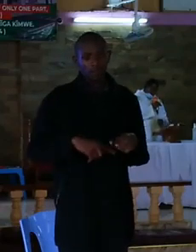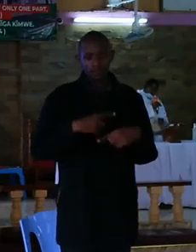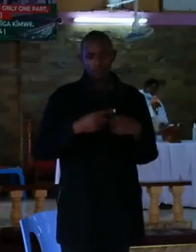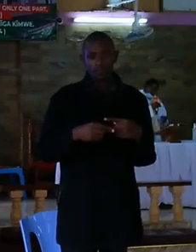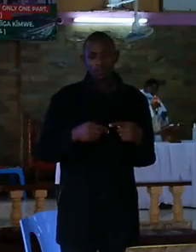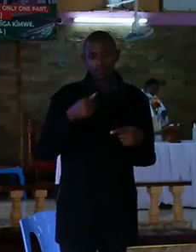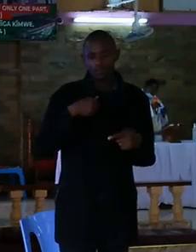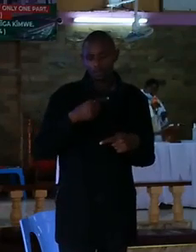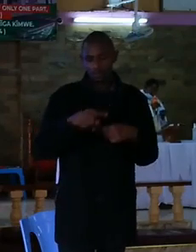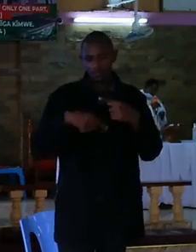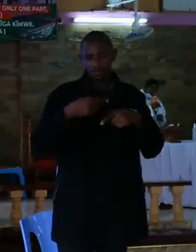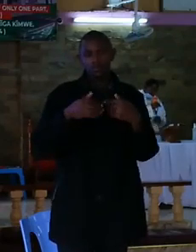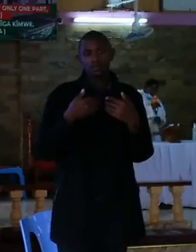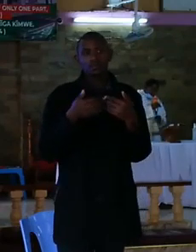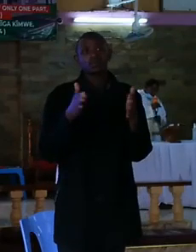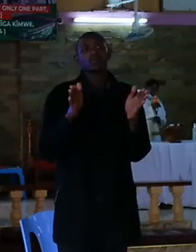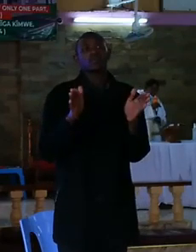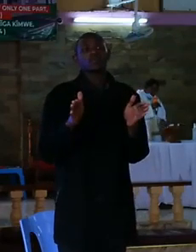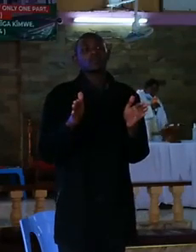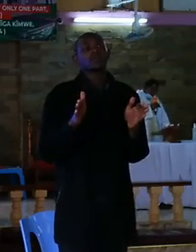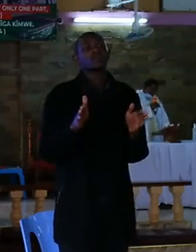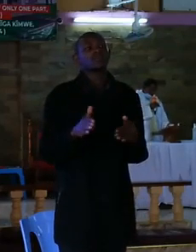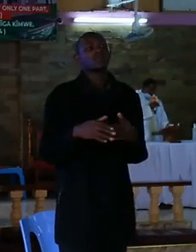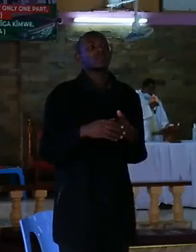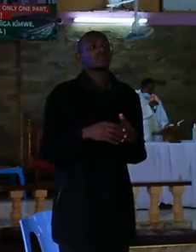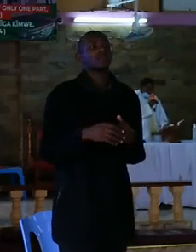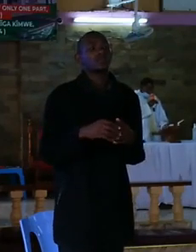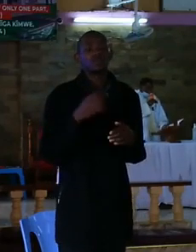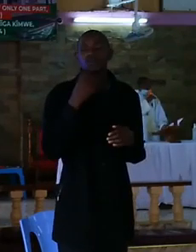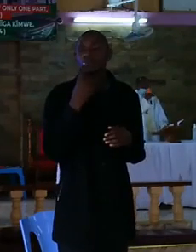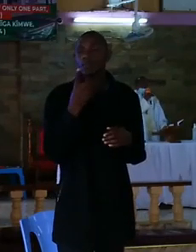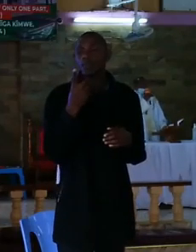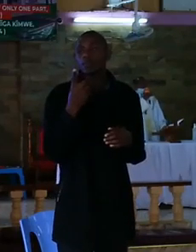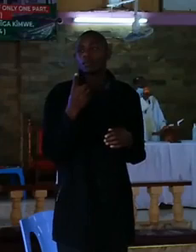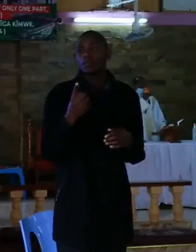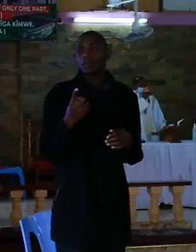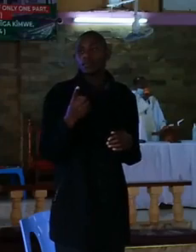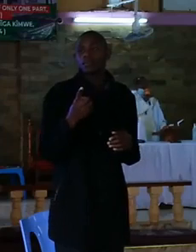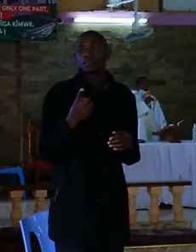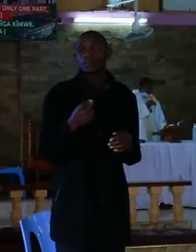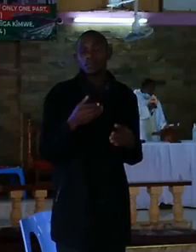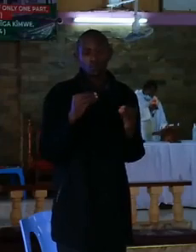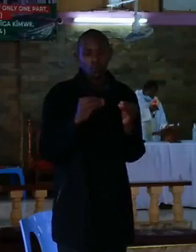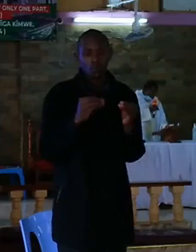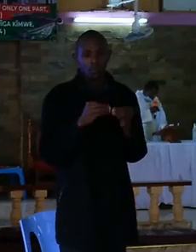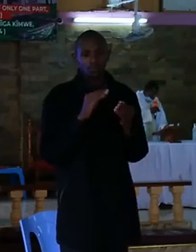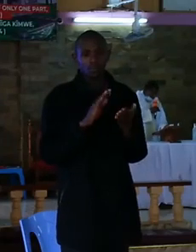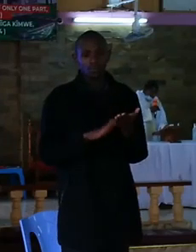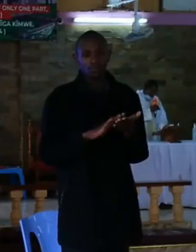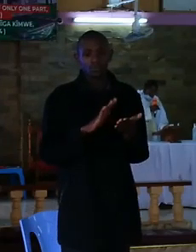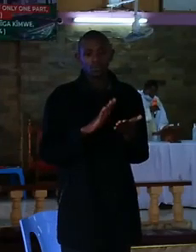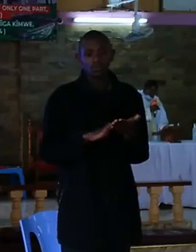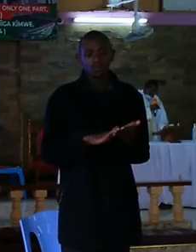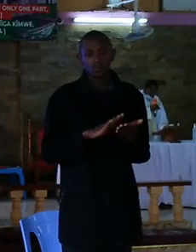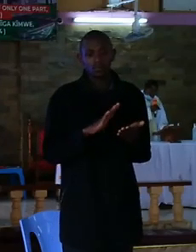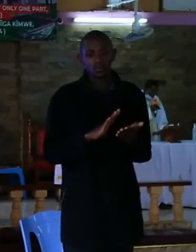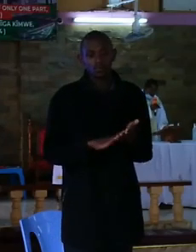Rai goinesha na ngato niketende na ogoshe